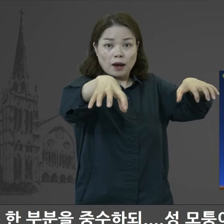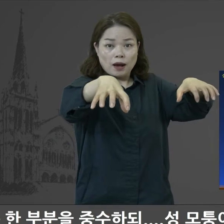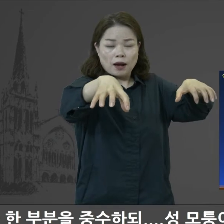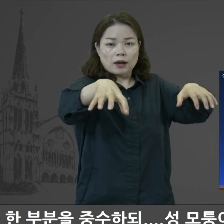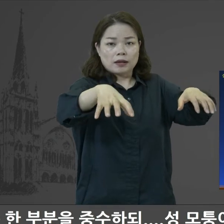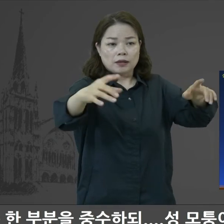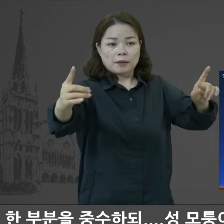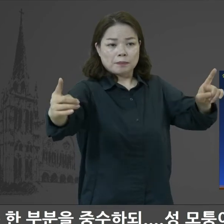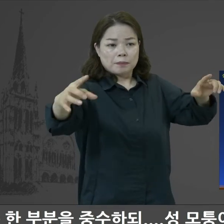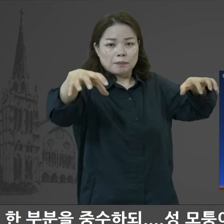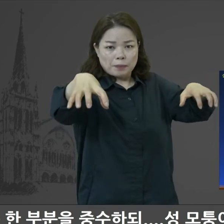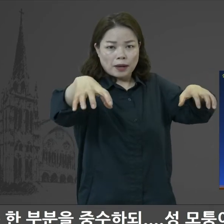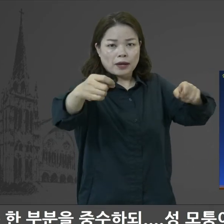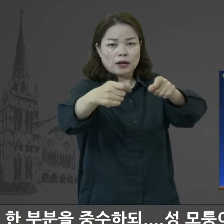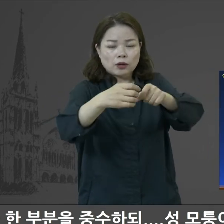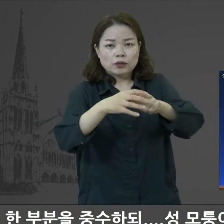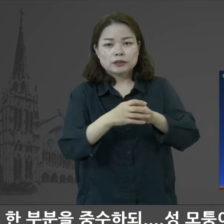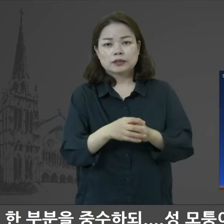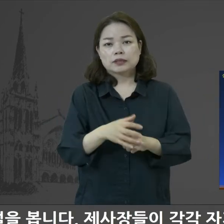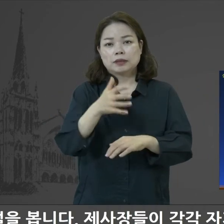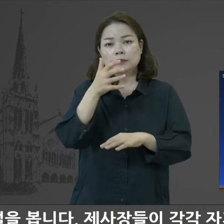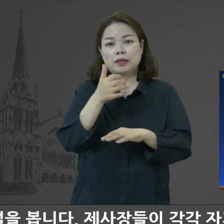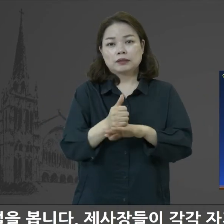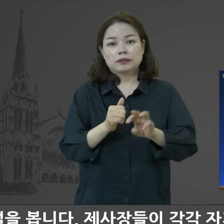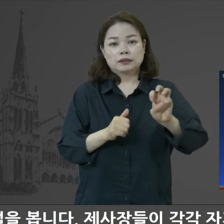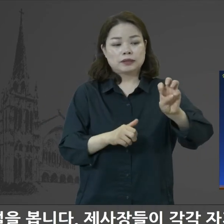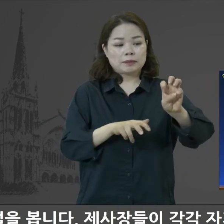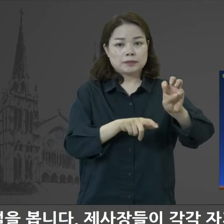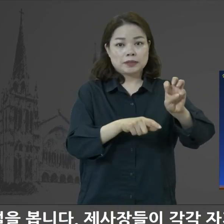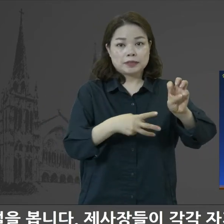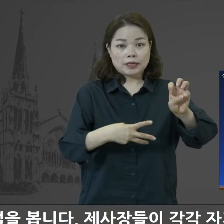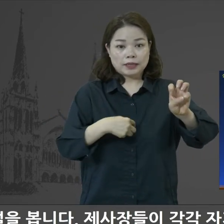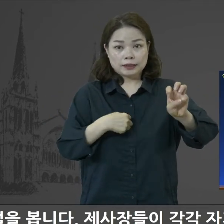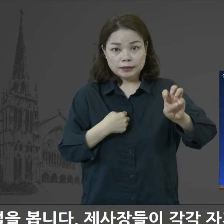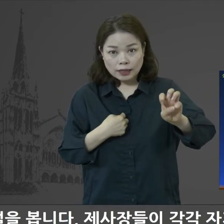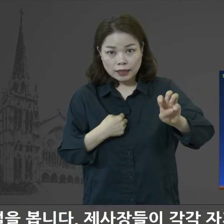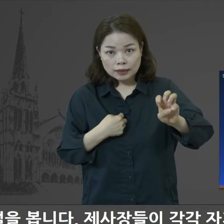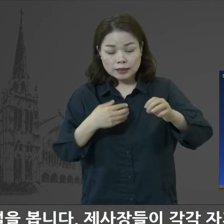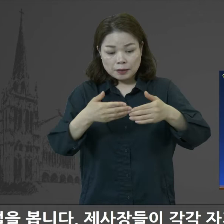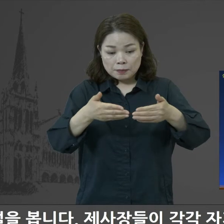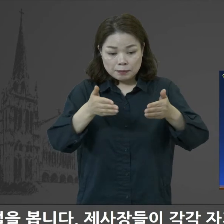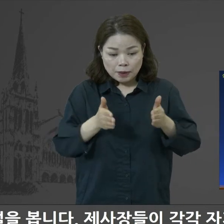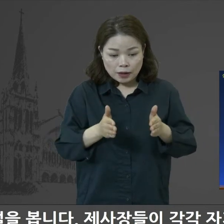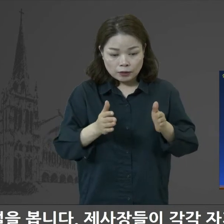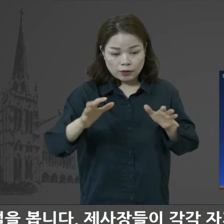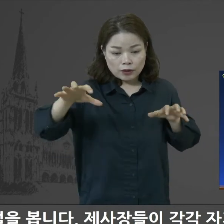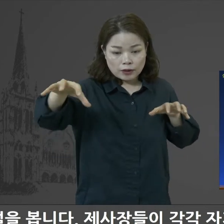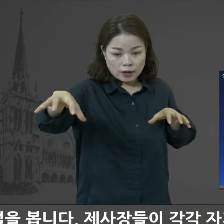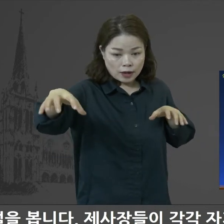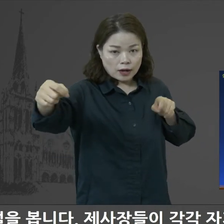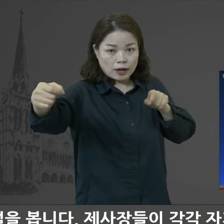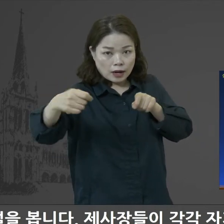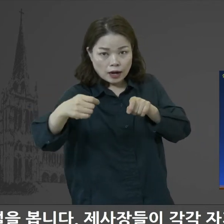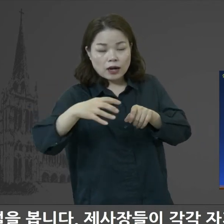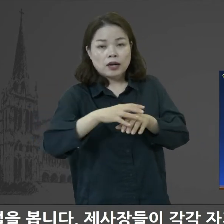마주대한 부분, 마지막 30절 끝부분에도 자기 방과 마주대한